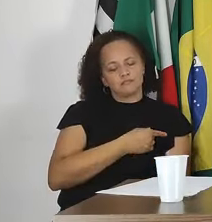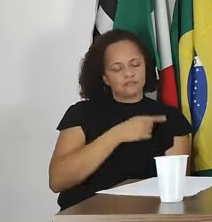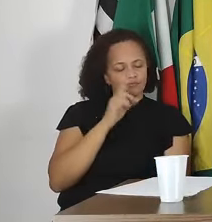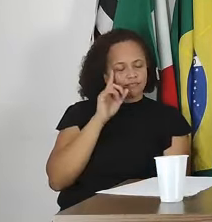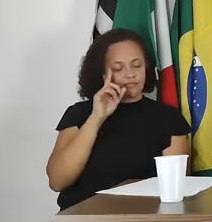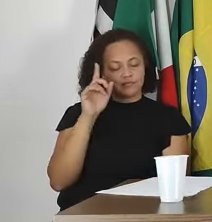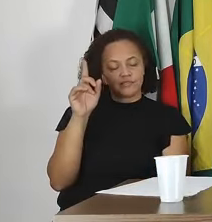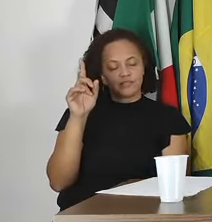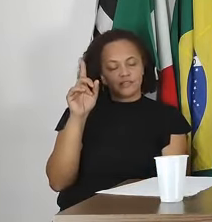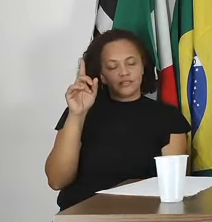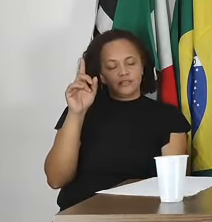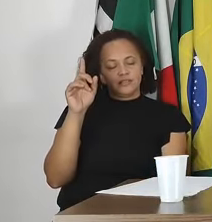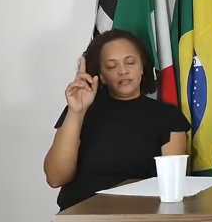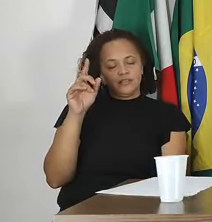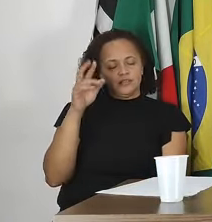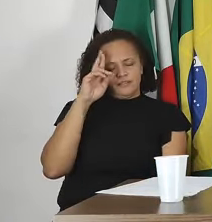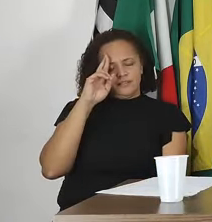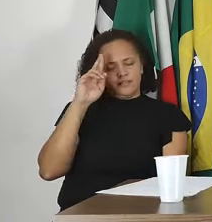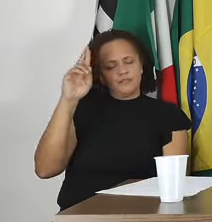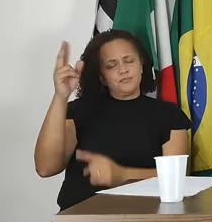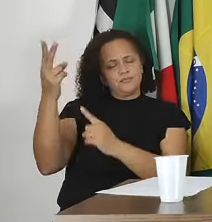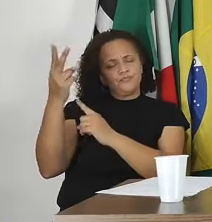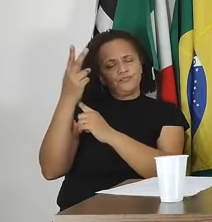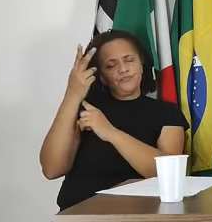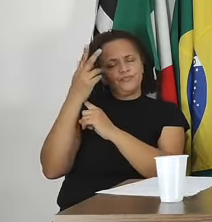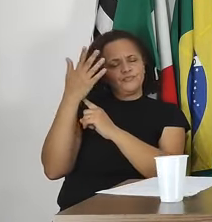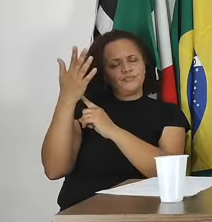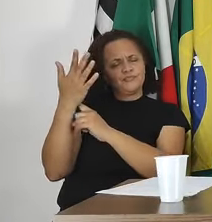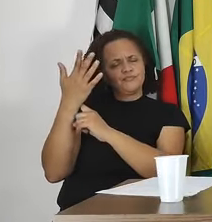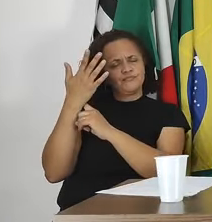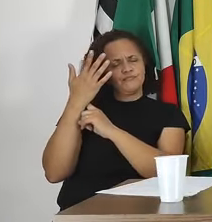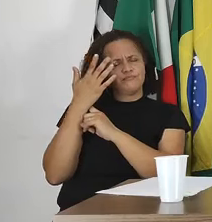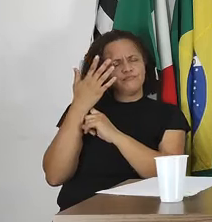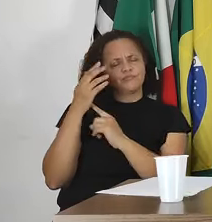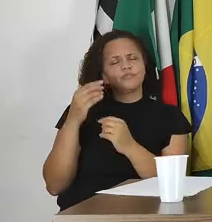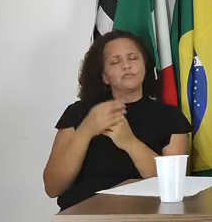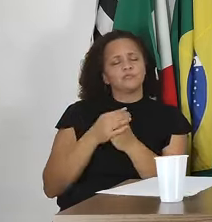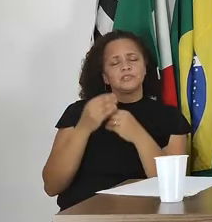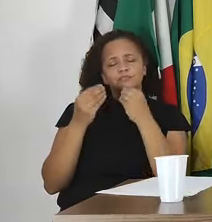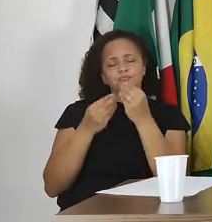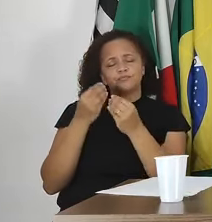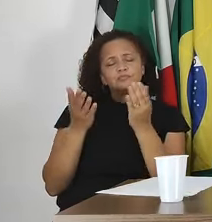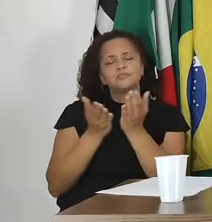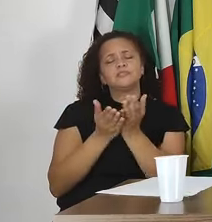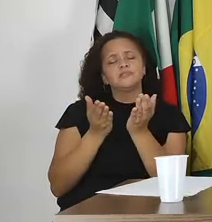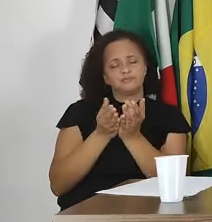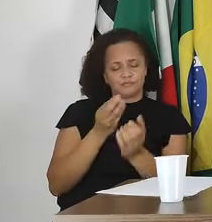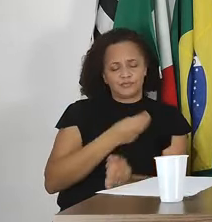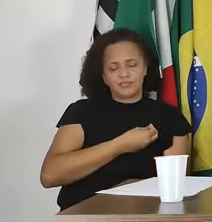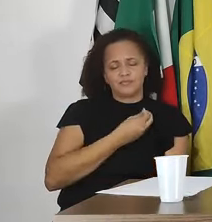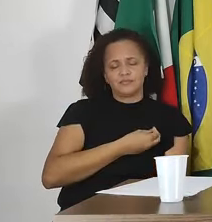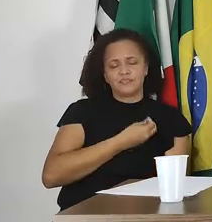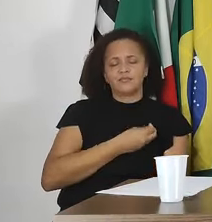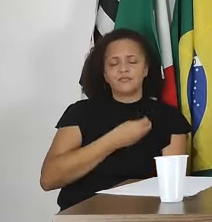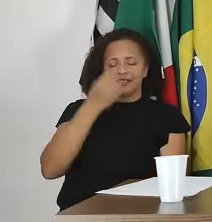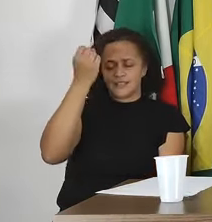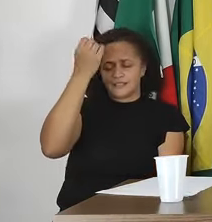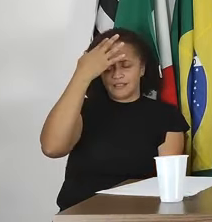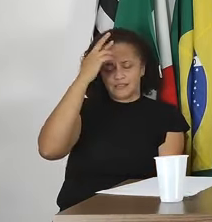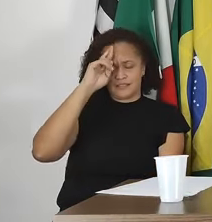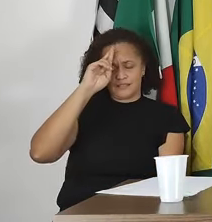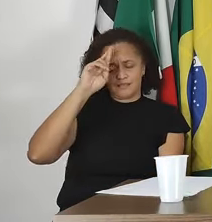Senhor. Senhor, nos ajuda, Senhor. Nos ajuda como cristão a viver realmente a graça,